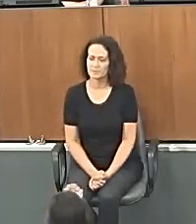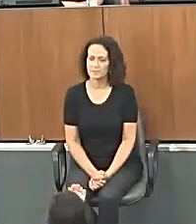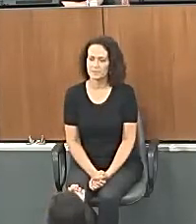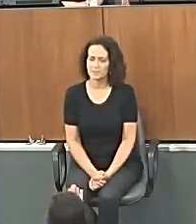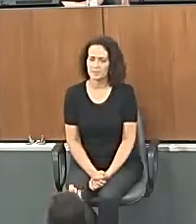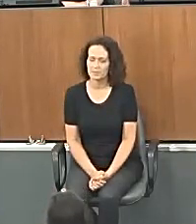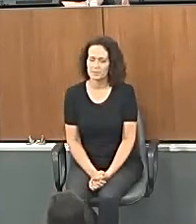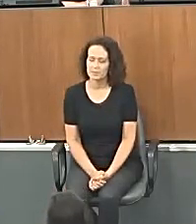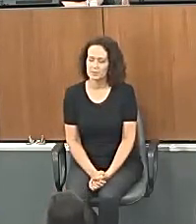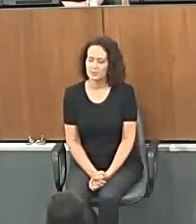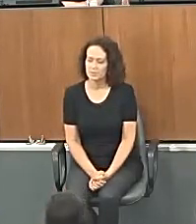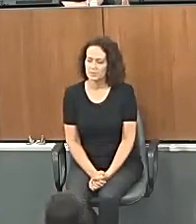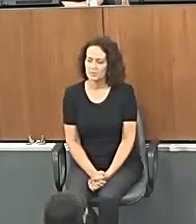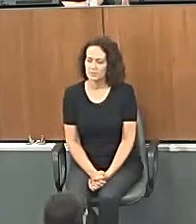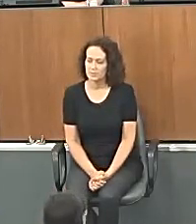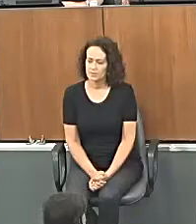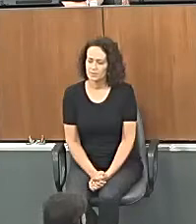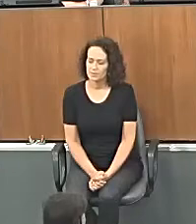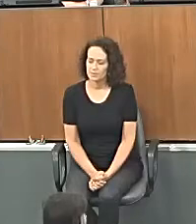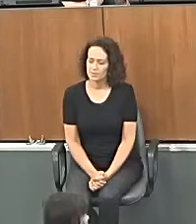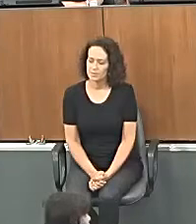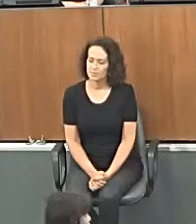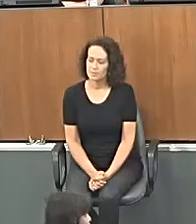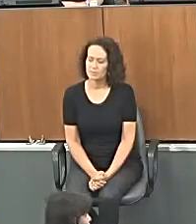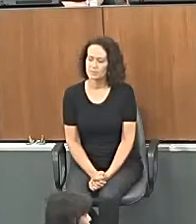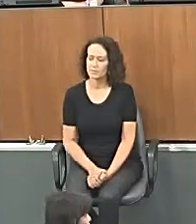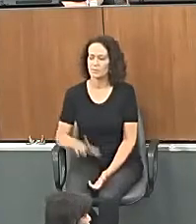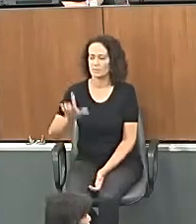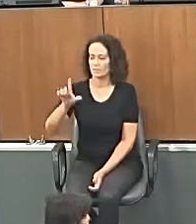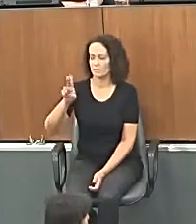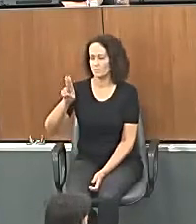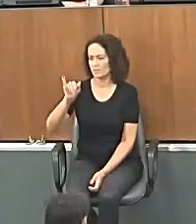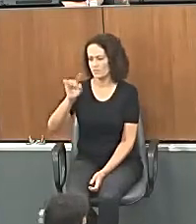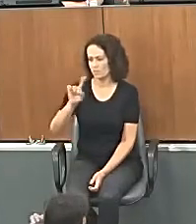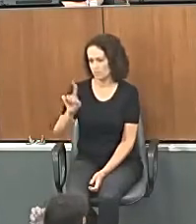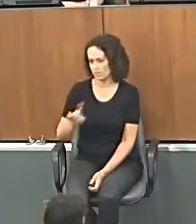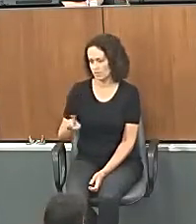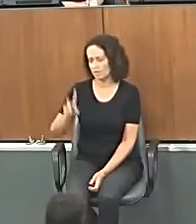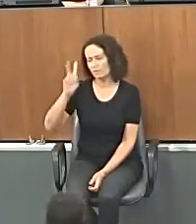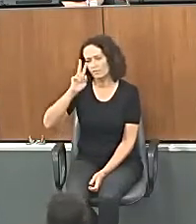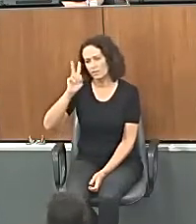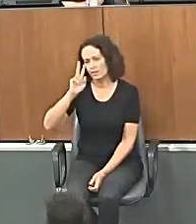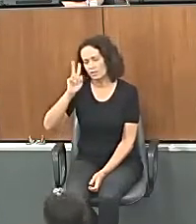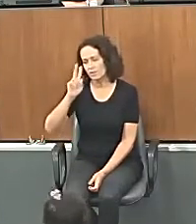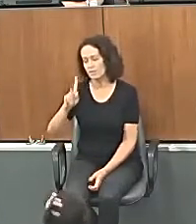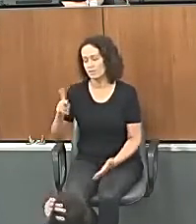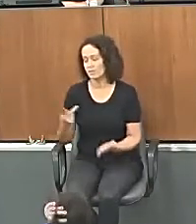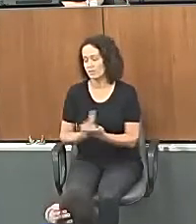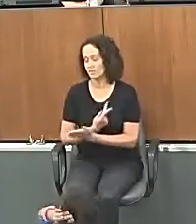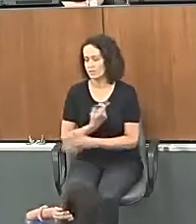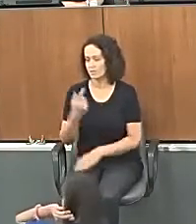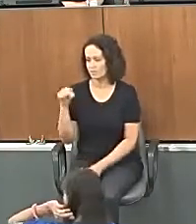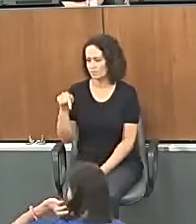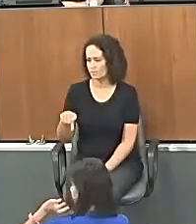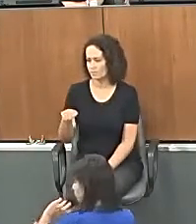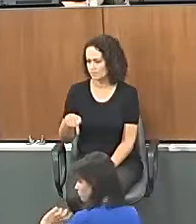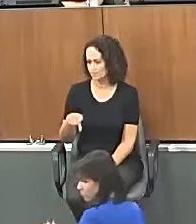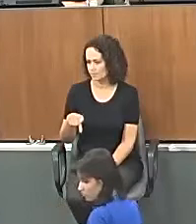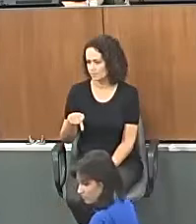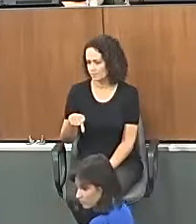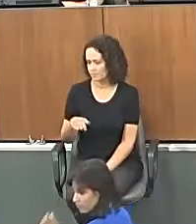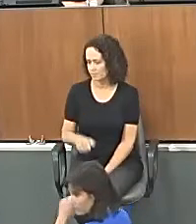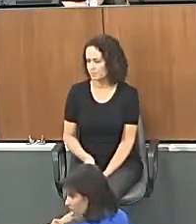obrigado doutor luís i eu vou relembrar o fato que aconteceu aqui de um